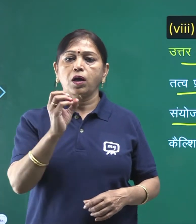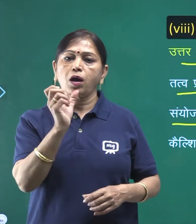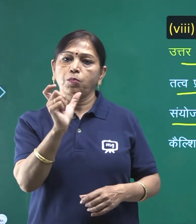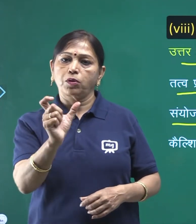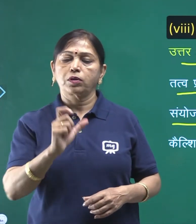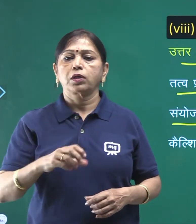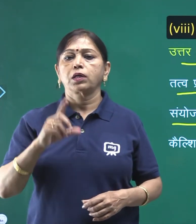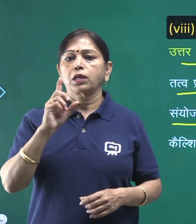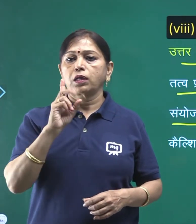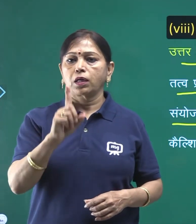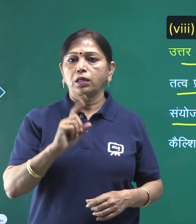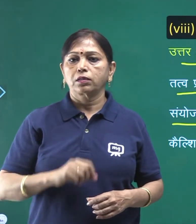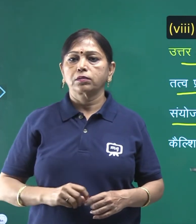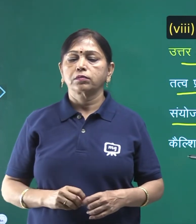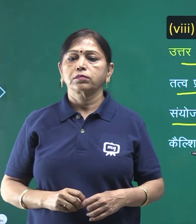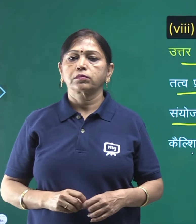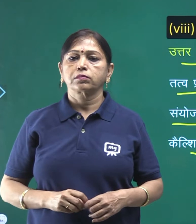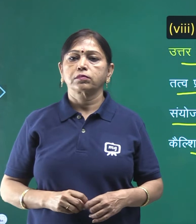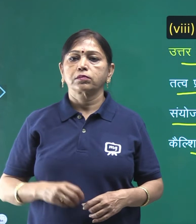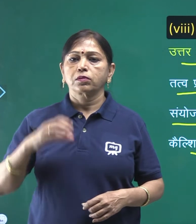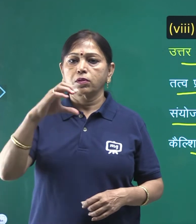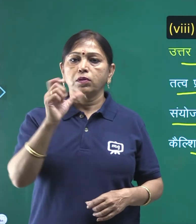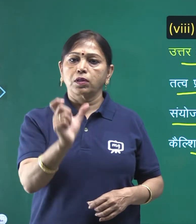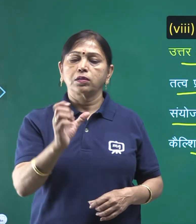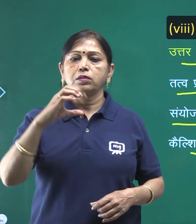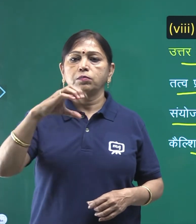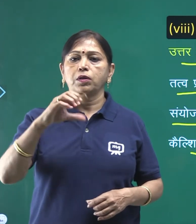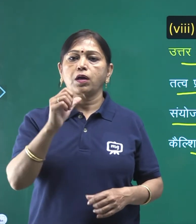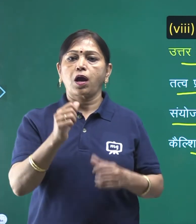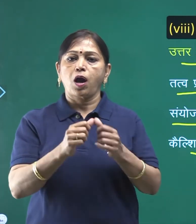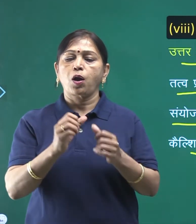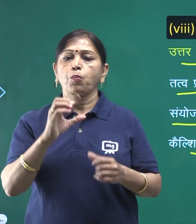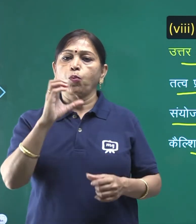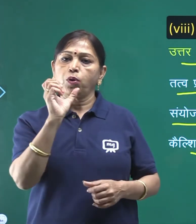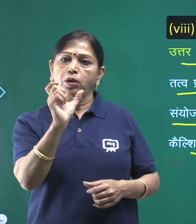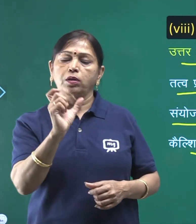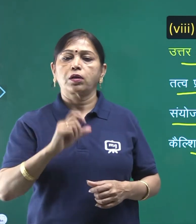1 कैल्शियम कार्बोनेट का सूत्र हुआ